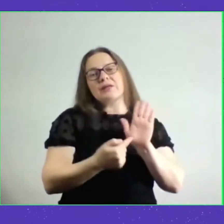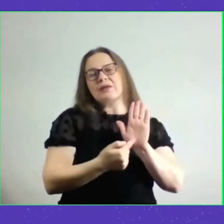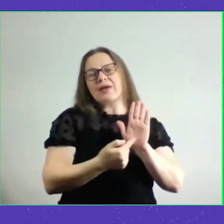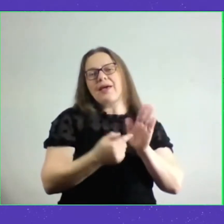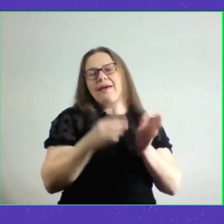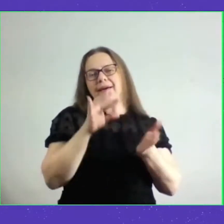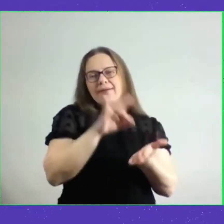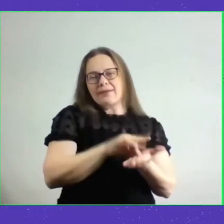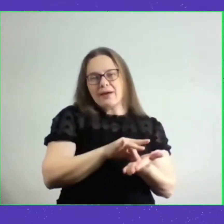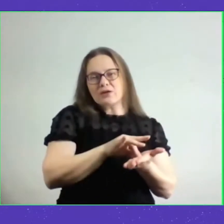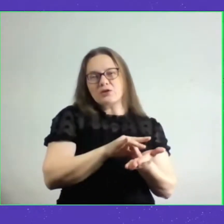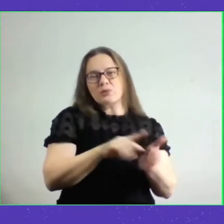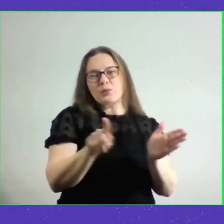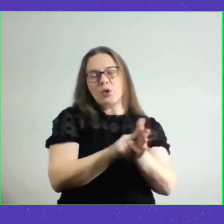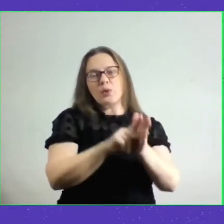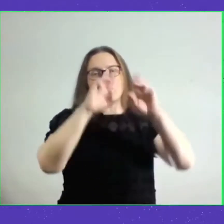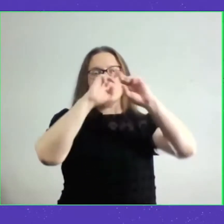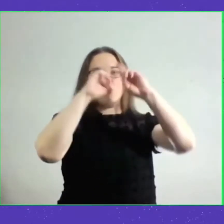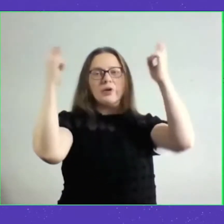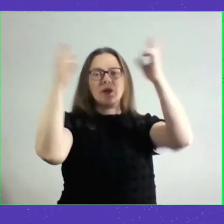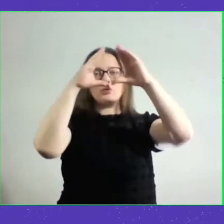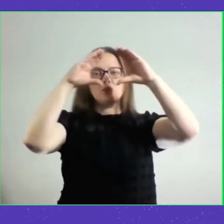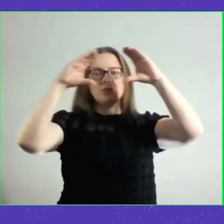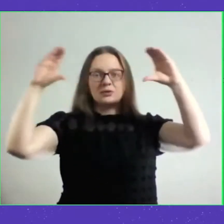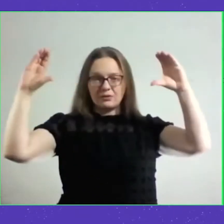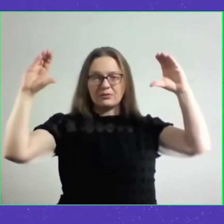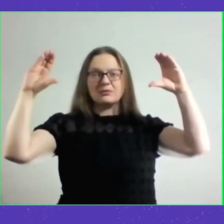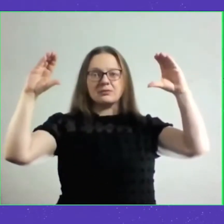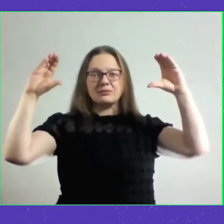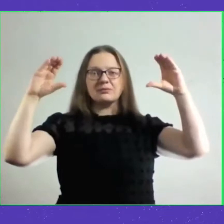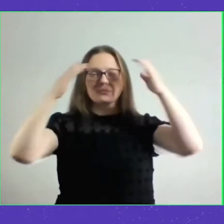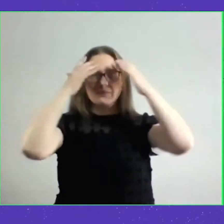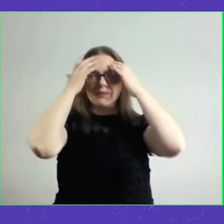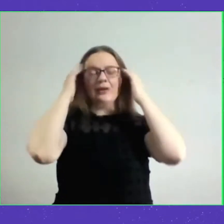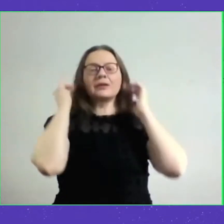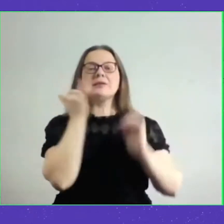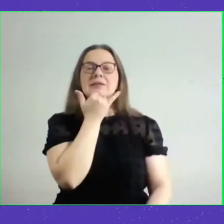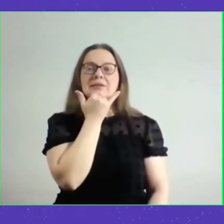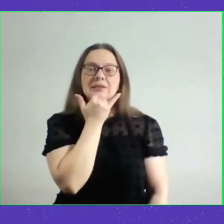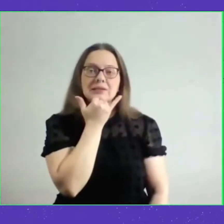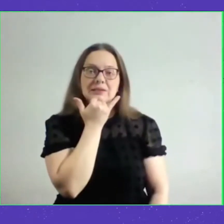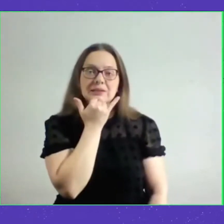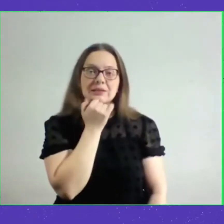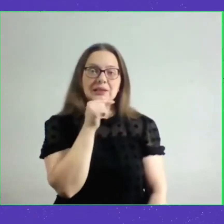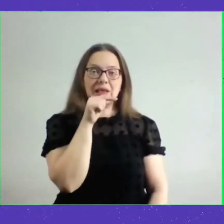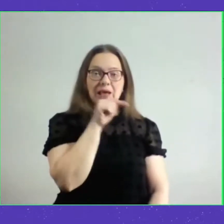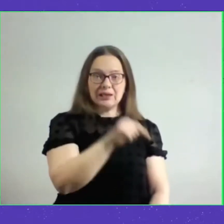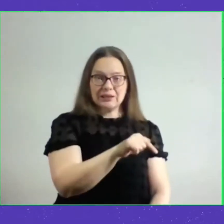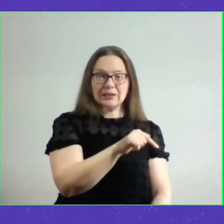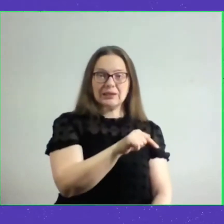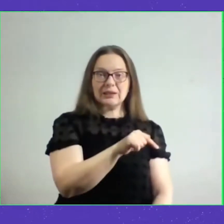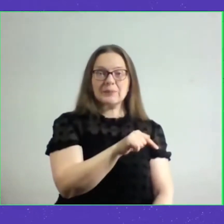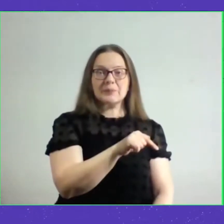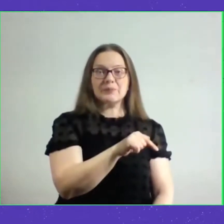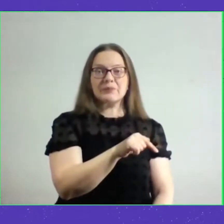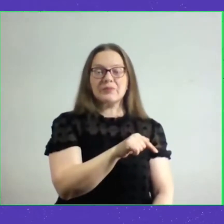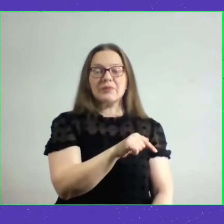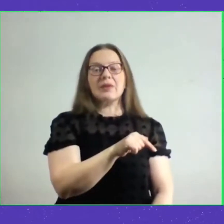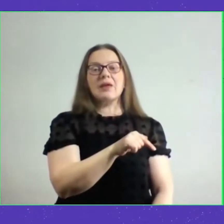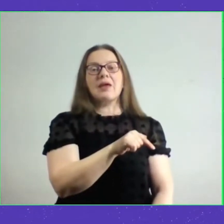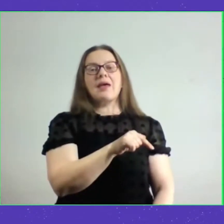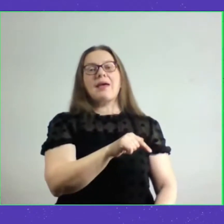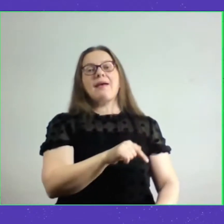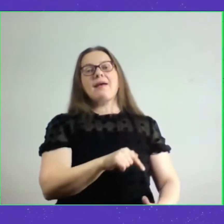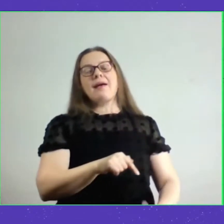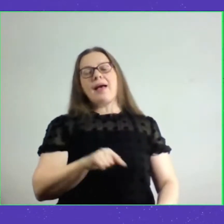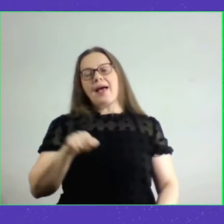do reino dos céus. A realidade do reino dos céus, desculpa, é a igreja, e o reino milenar é a manifestação do